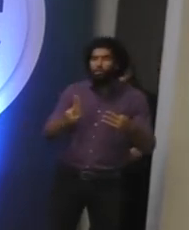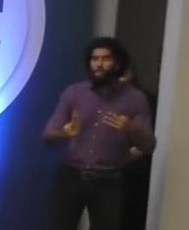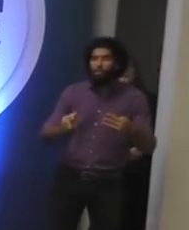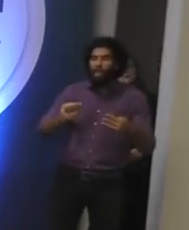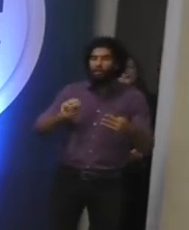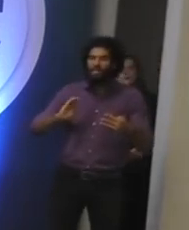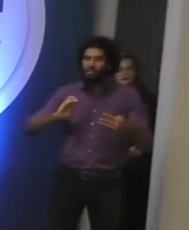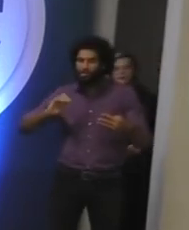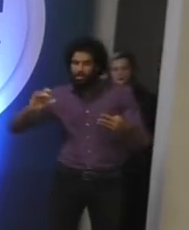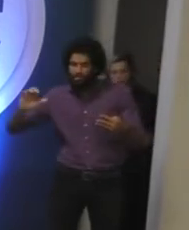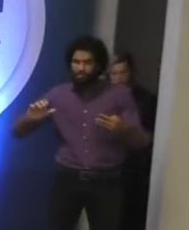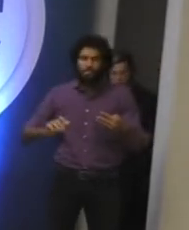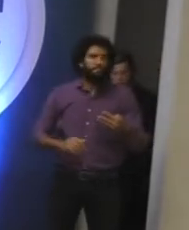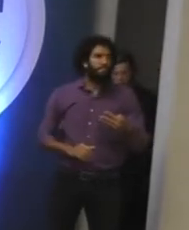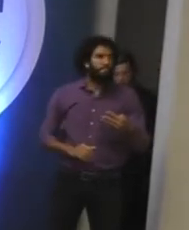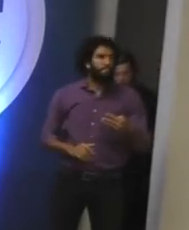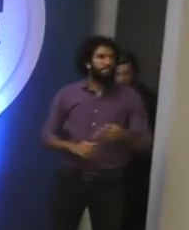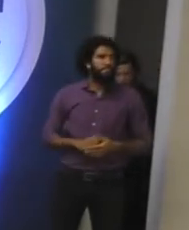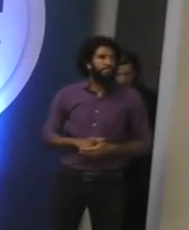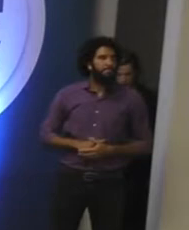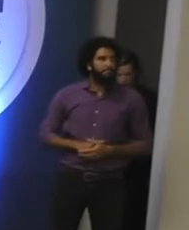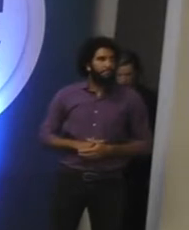são...